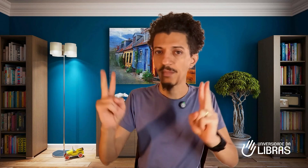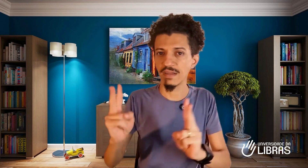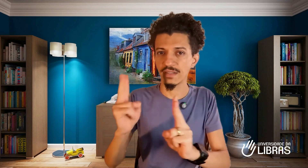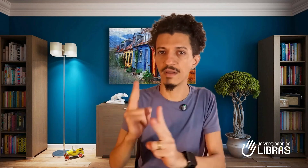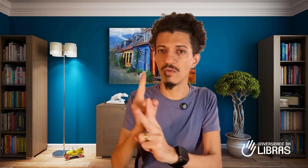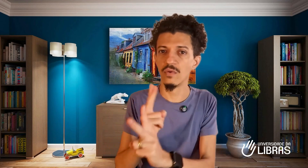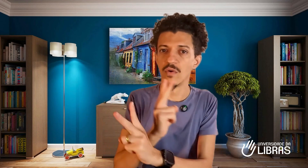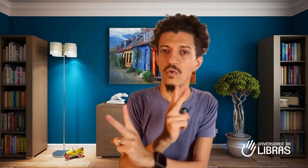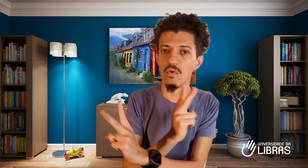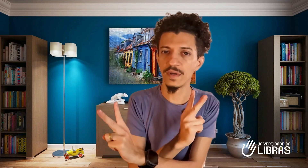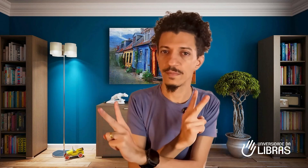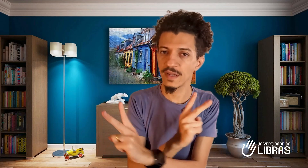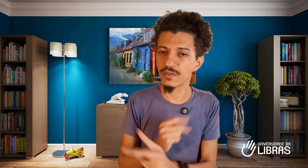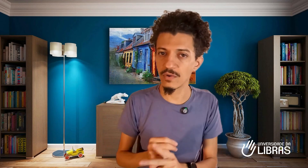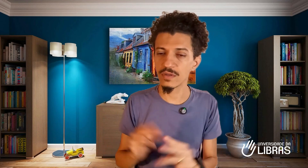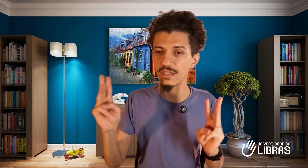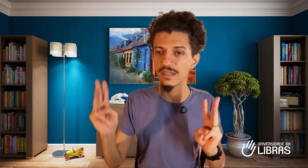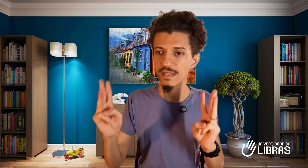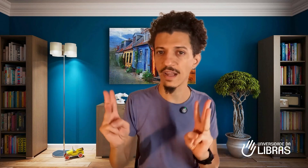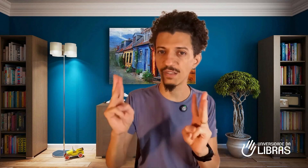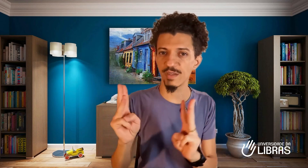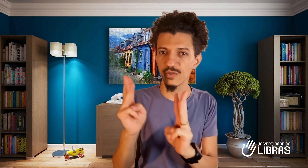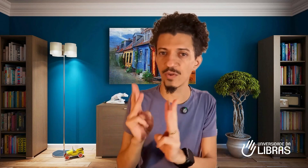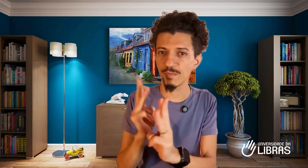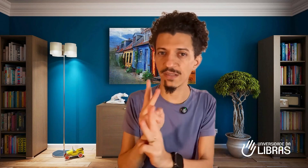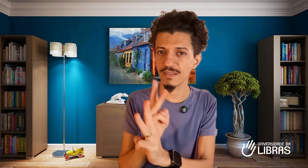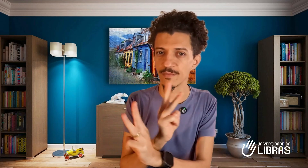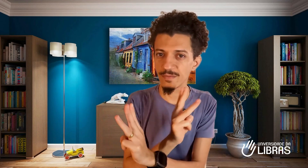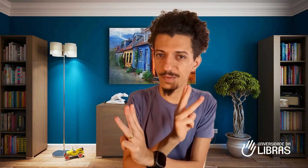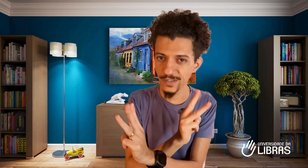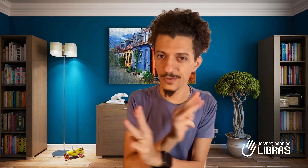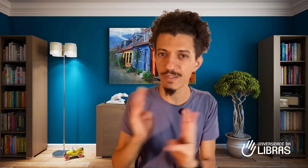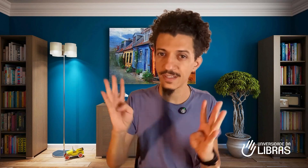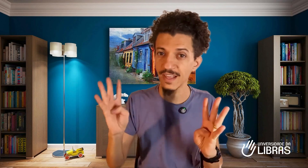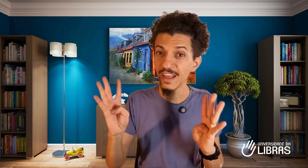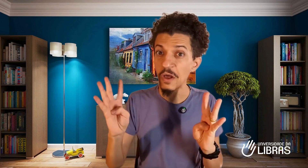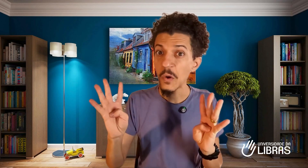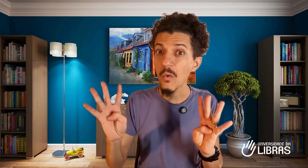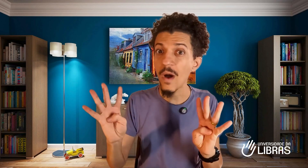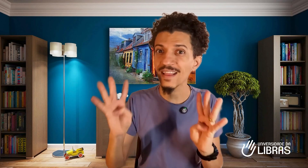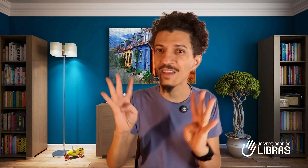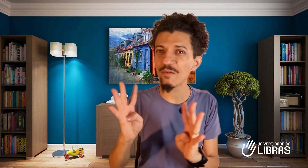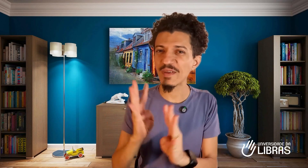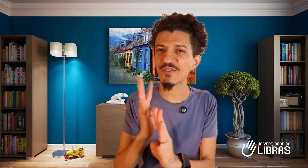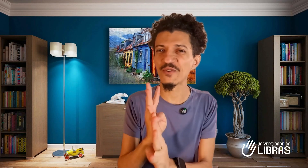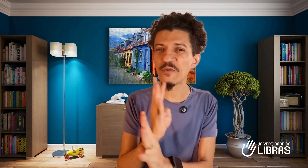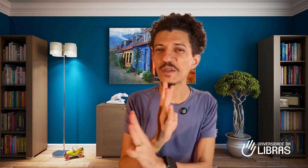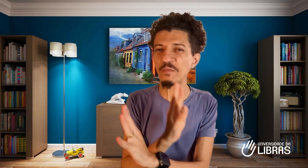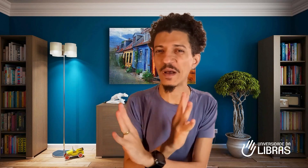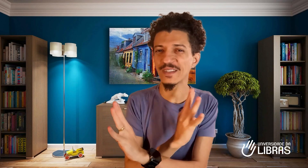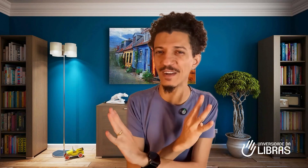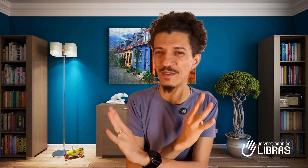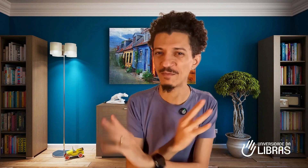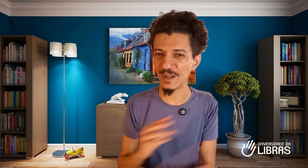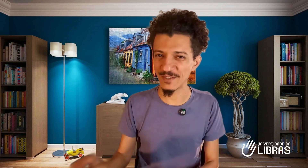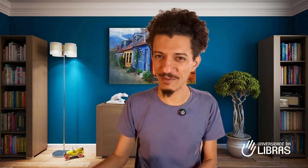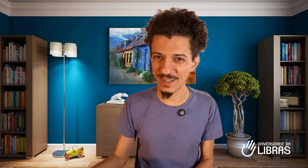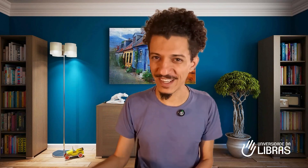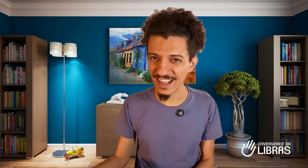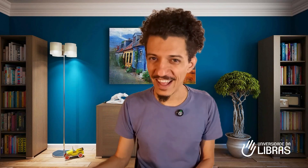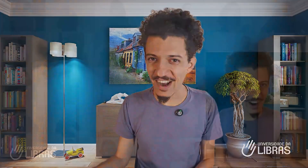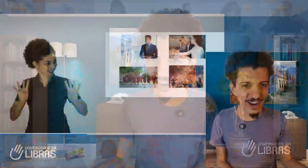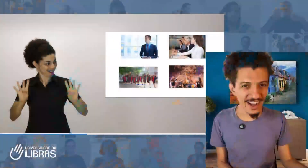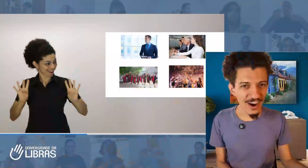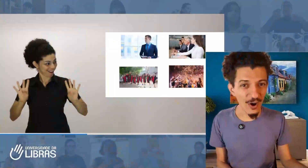pessoas passando umas pelas outras, você tem 3 pessoas passando umas pelas outras, você tem 4 pessoas passando umas pelas